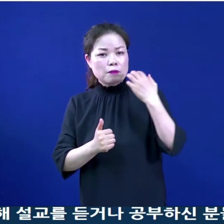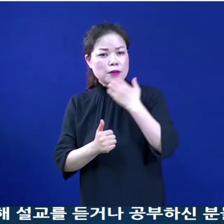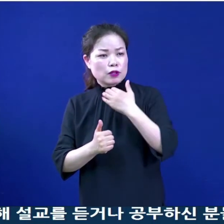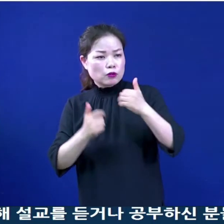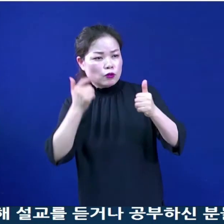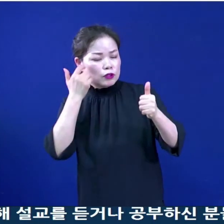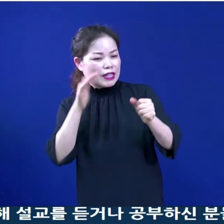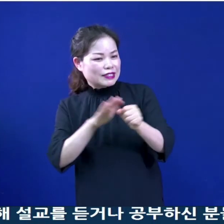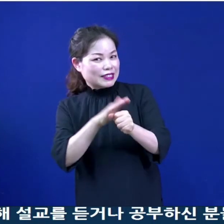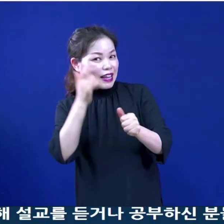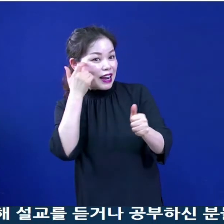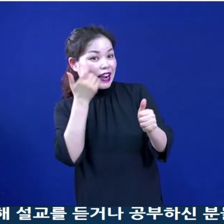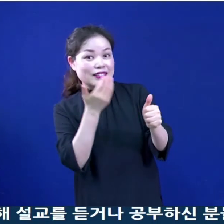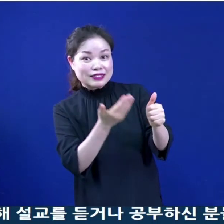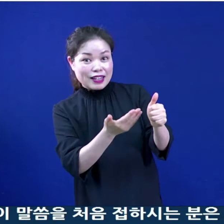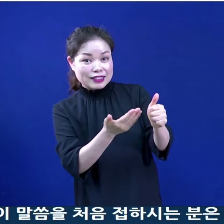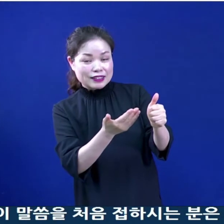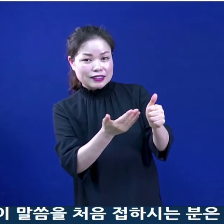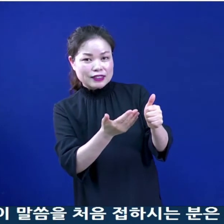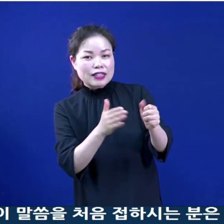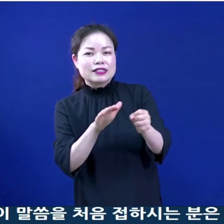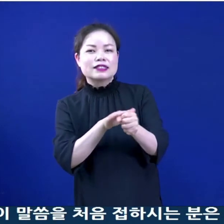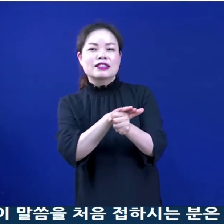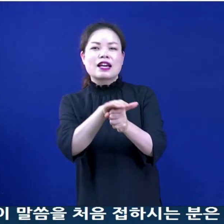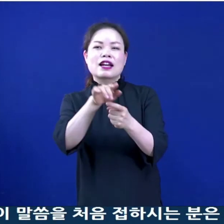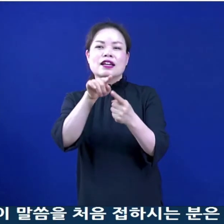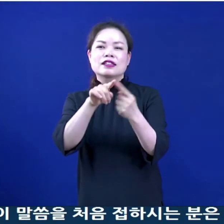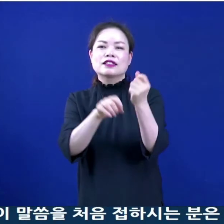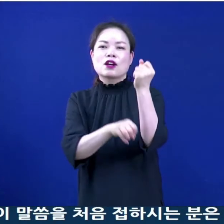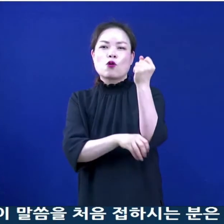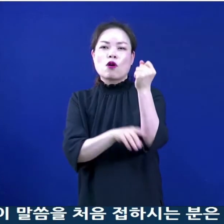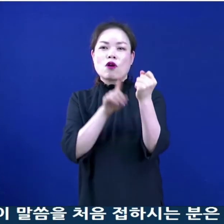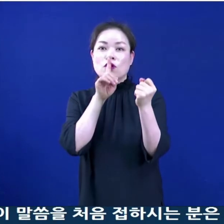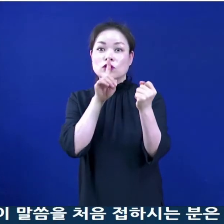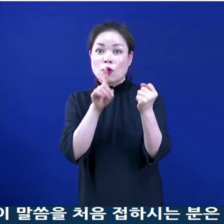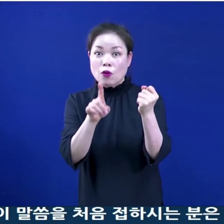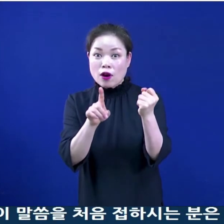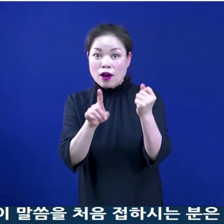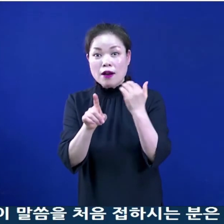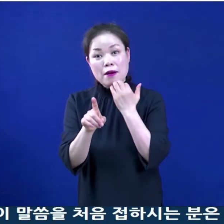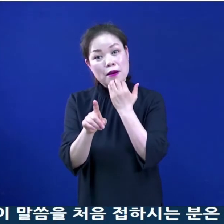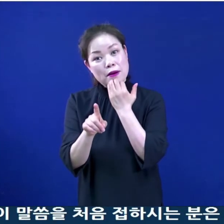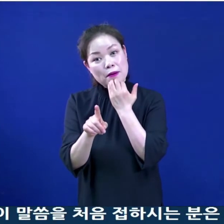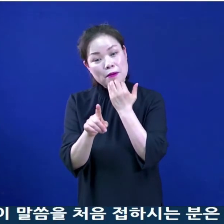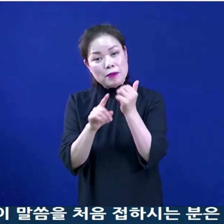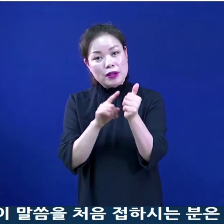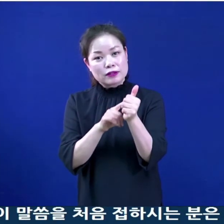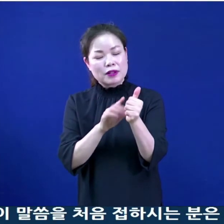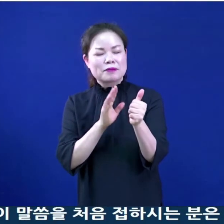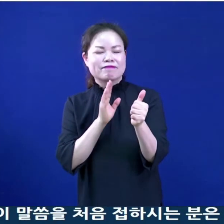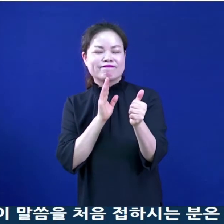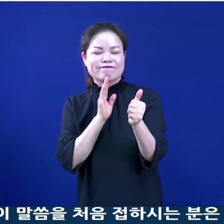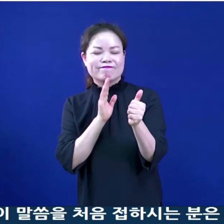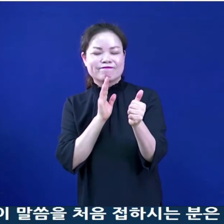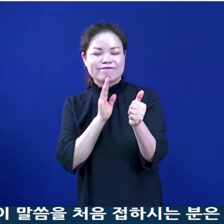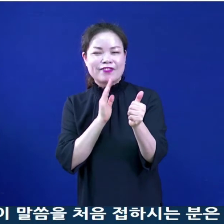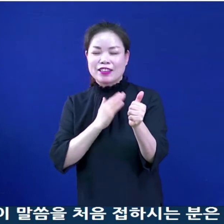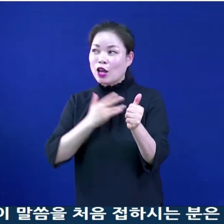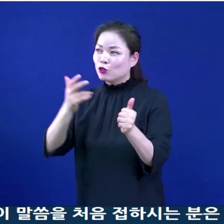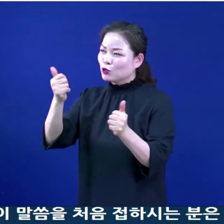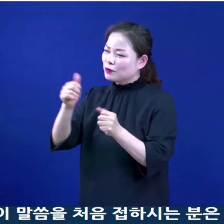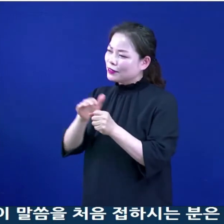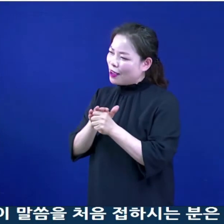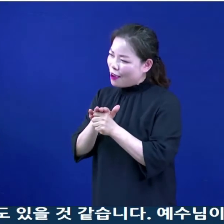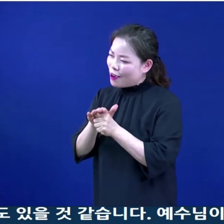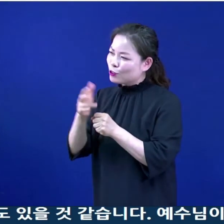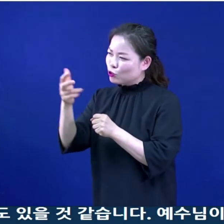때 사랑에 해당하는 원어와 베드로가 그러하외다, 내가 주님을